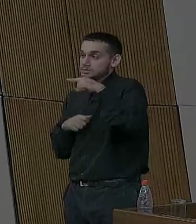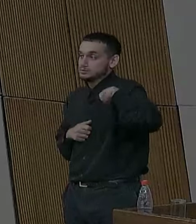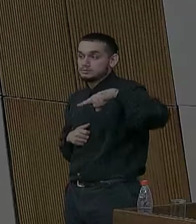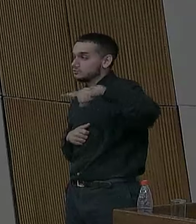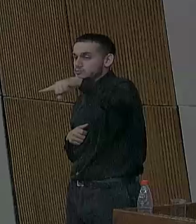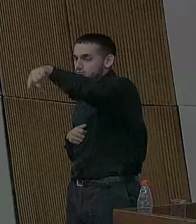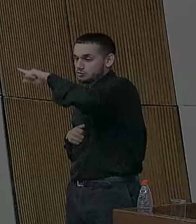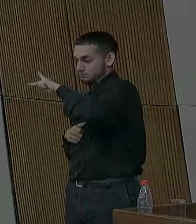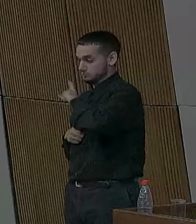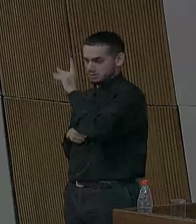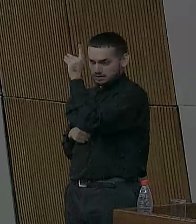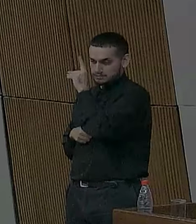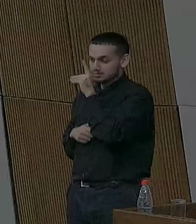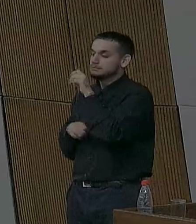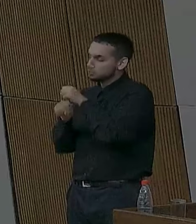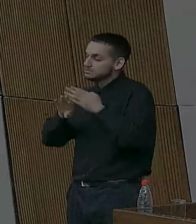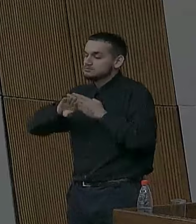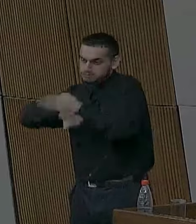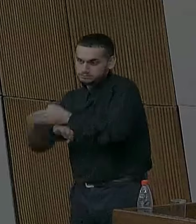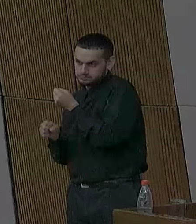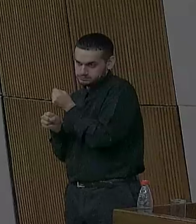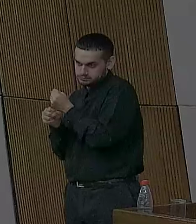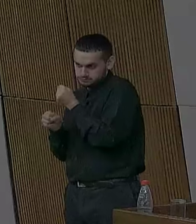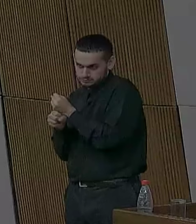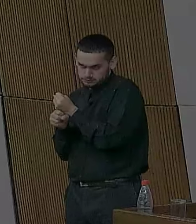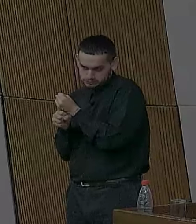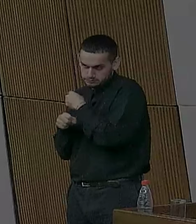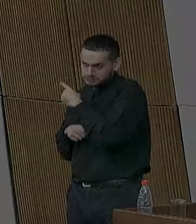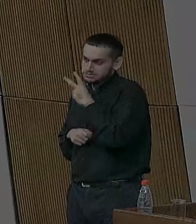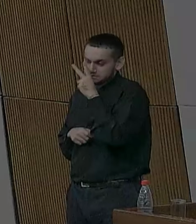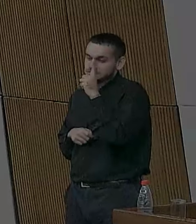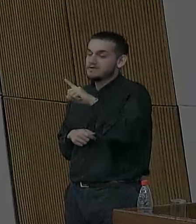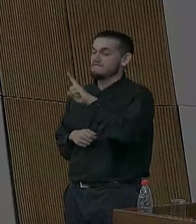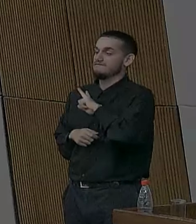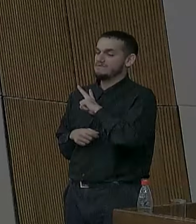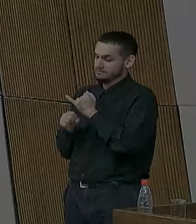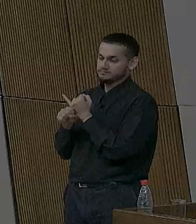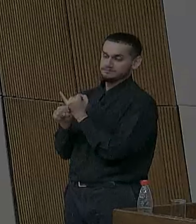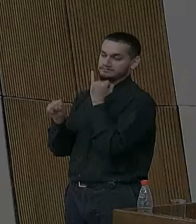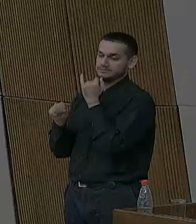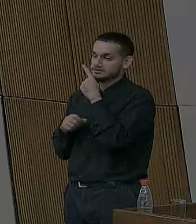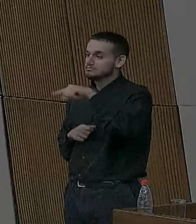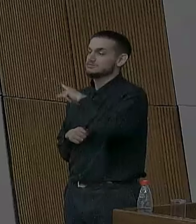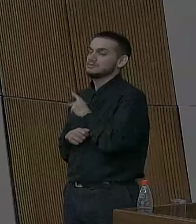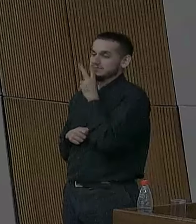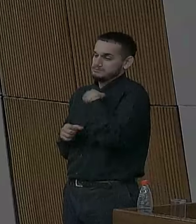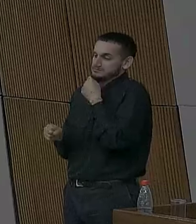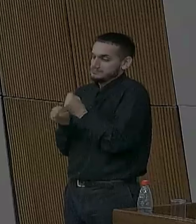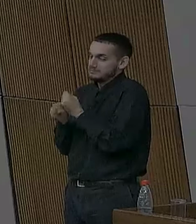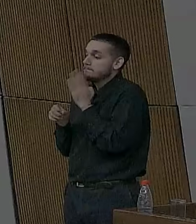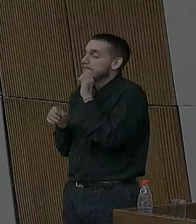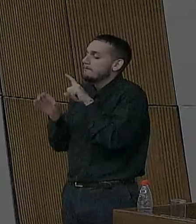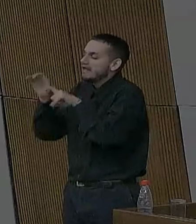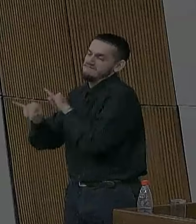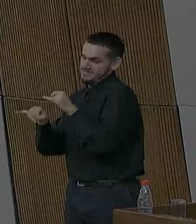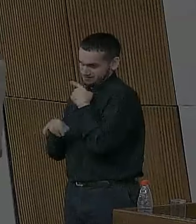los colegas con discapacidad puedan tener ese acceso al empleo y a una vida digna que toda persona desea tener en esta vida. Muchas gracias.